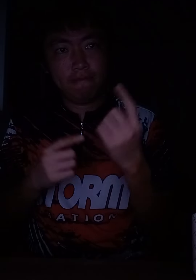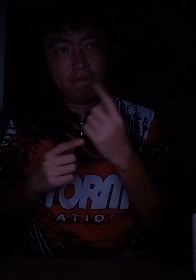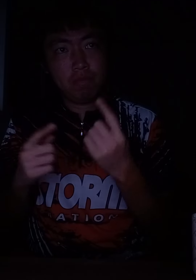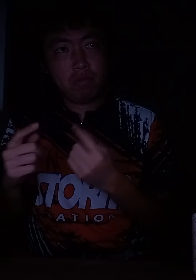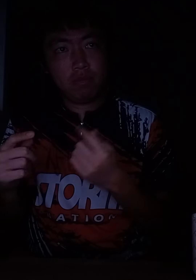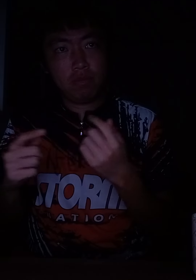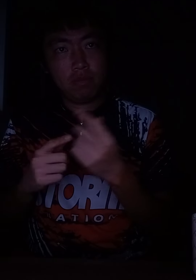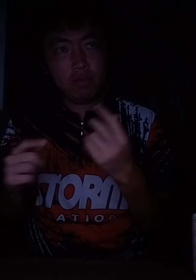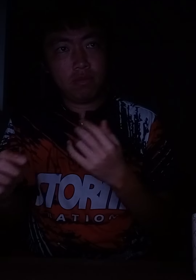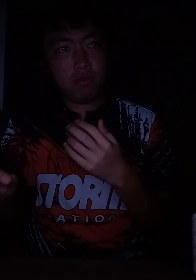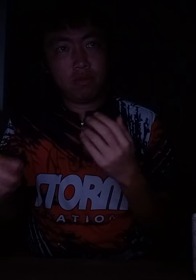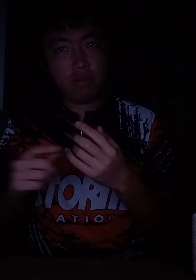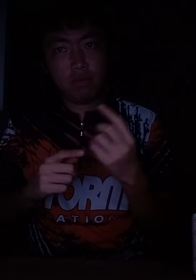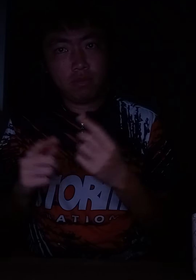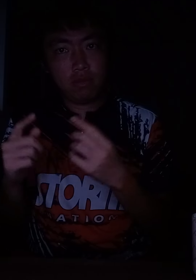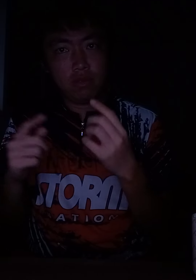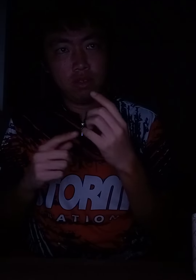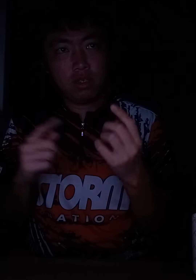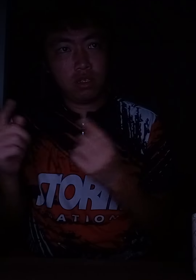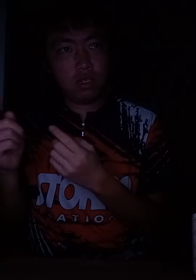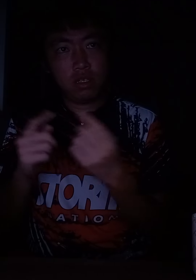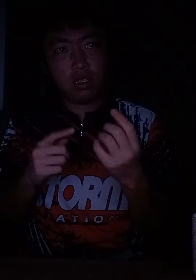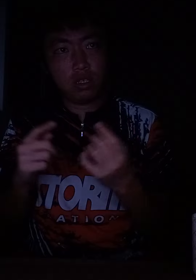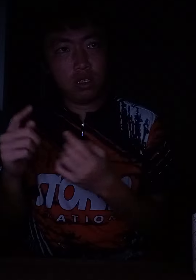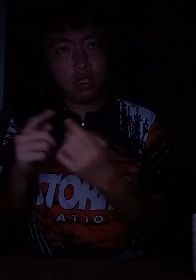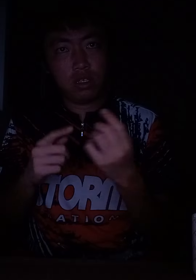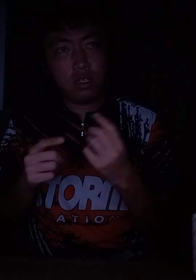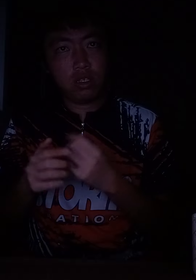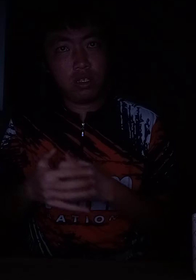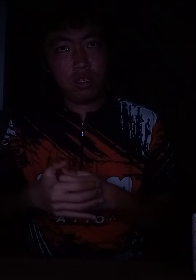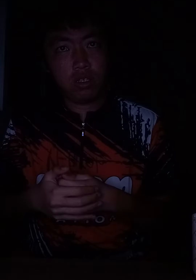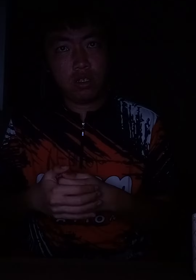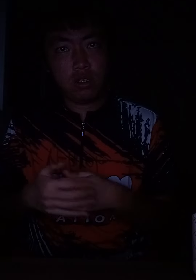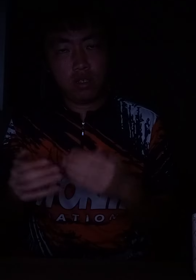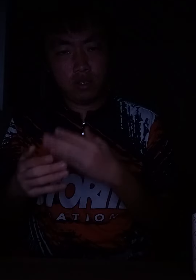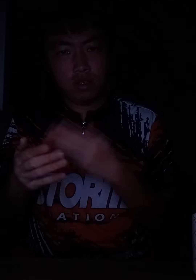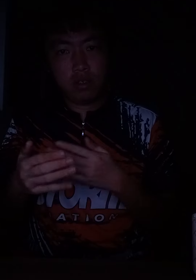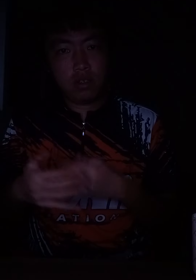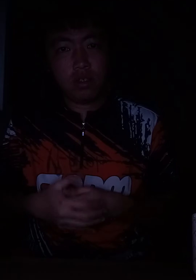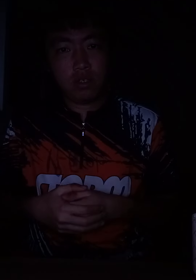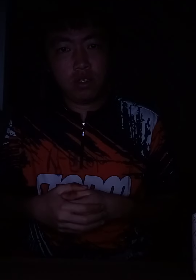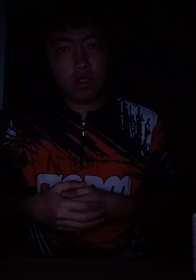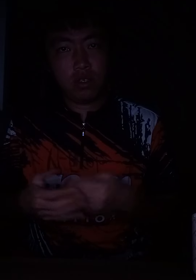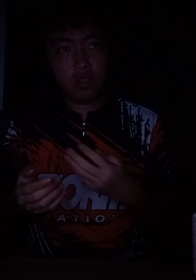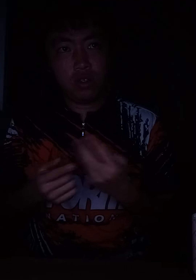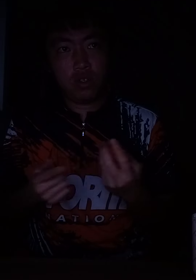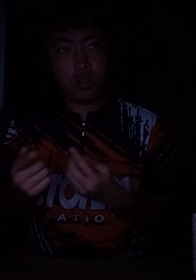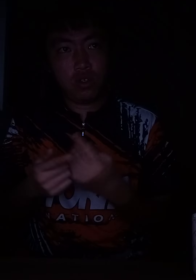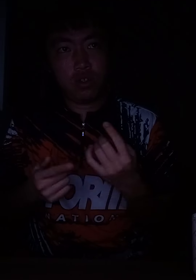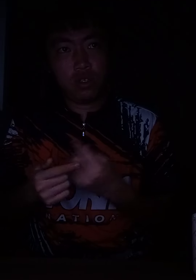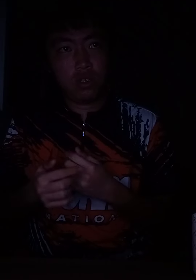방송에서도 자주 그래서 환기를 시켜주십사 하는 내용이네요. 네. 알겠습니다. 오늘 정릉하고 마포 공덕을